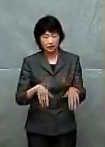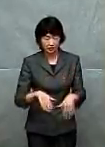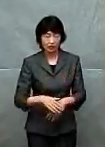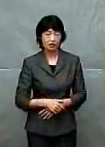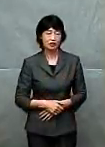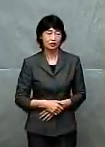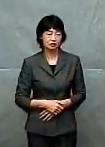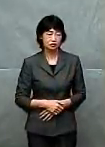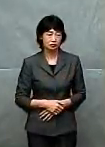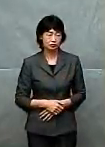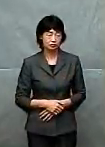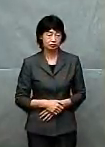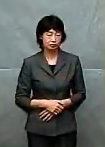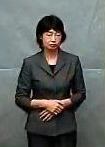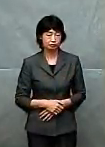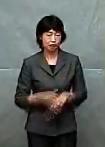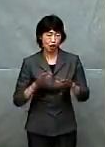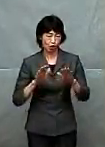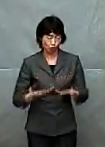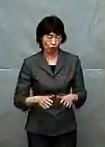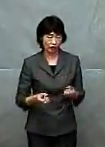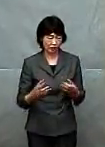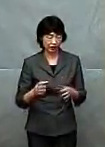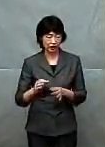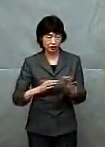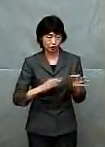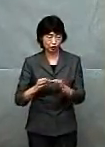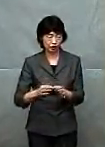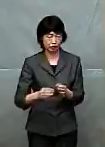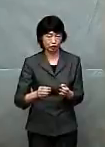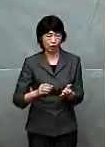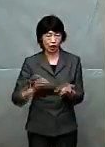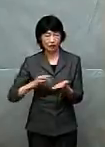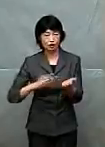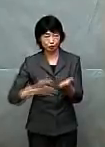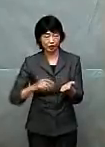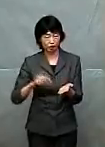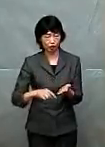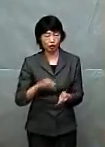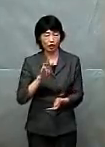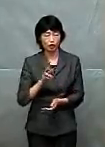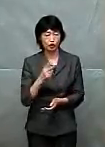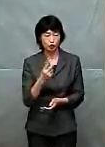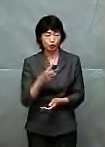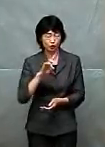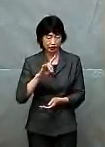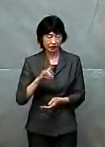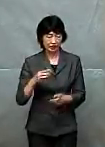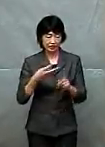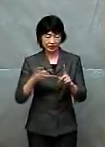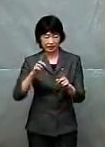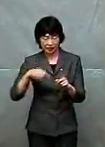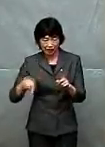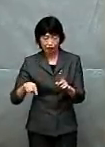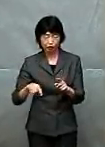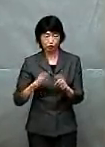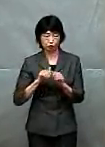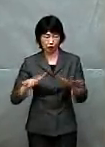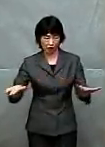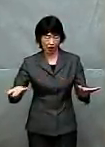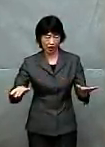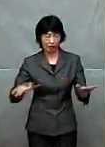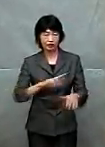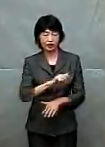。今回の新商品の発売は有機EL照明の普及や市場の拡大